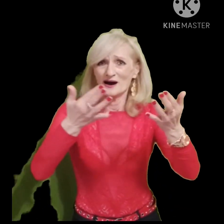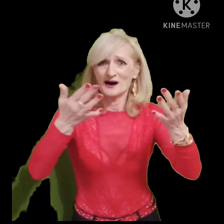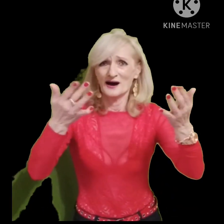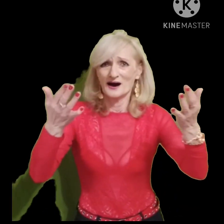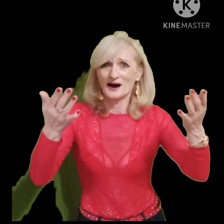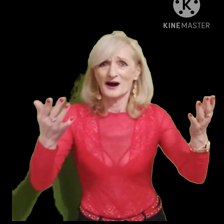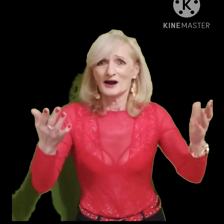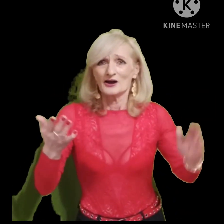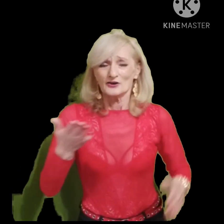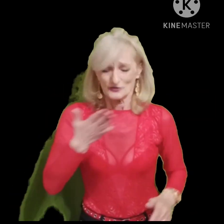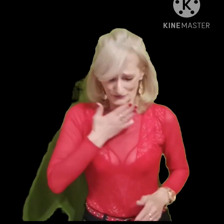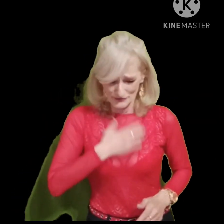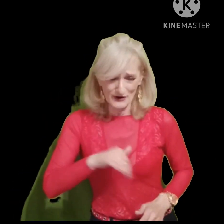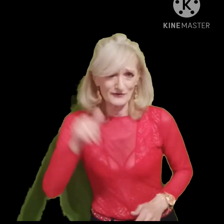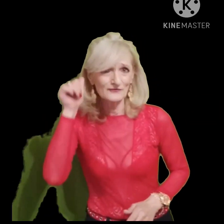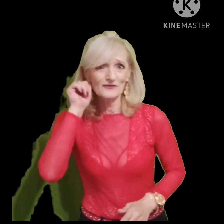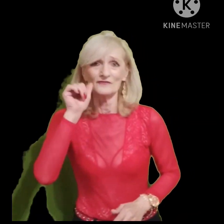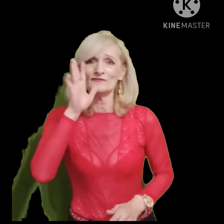ماند